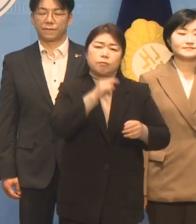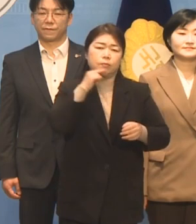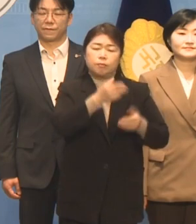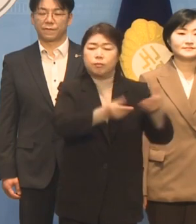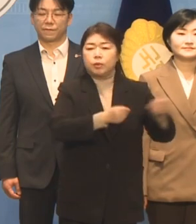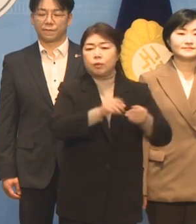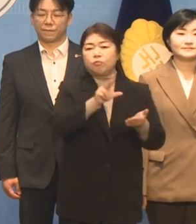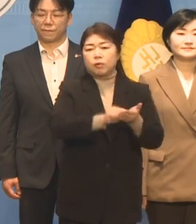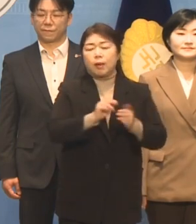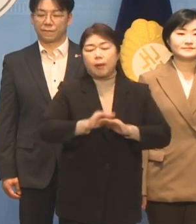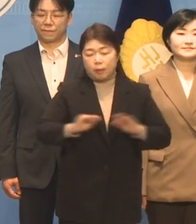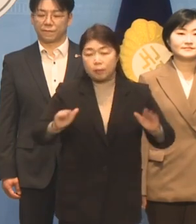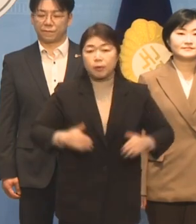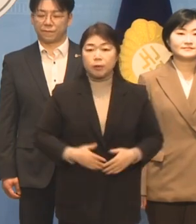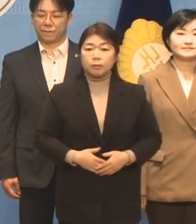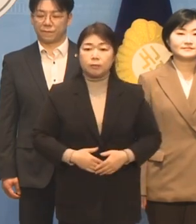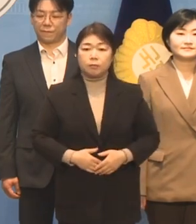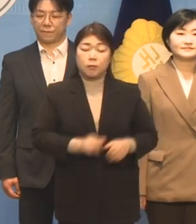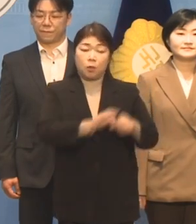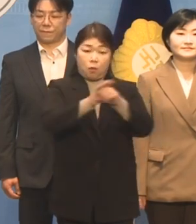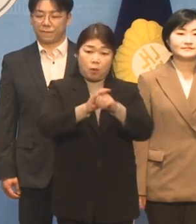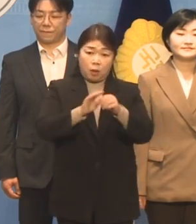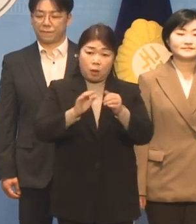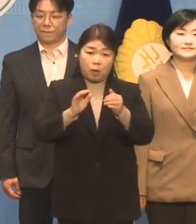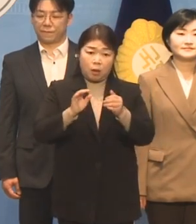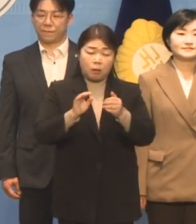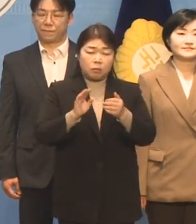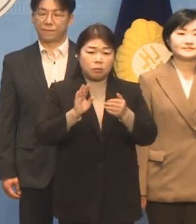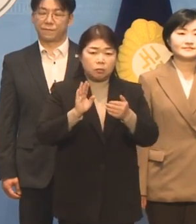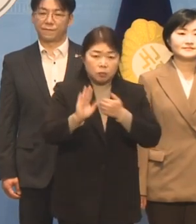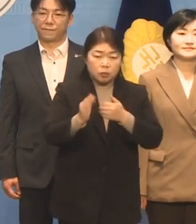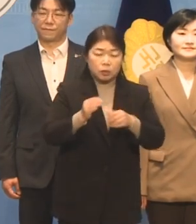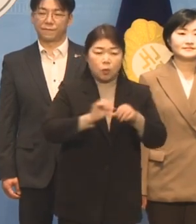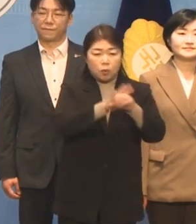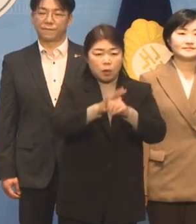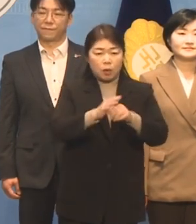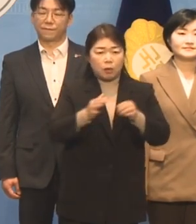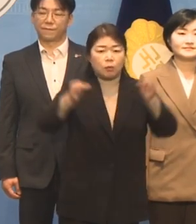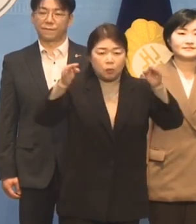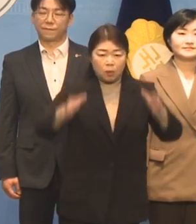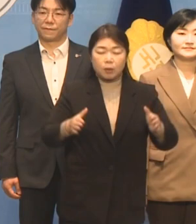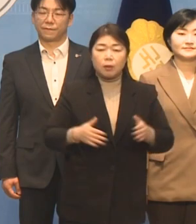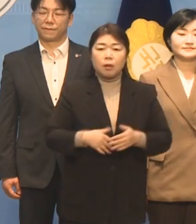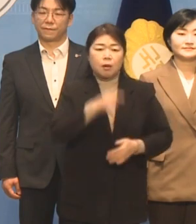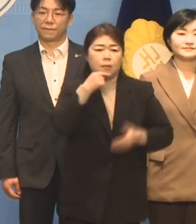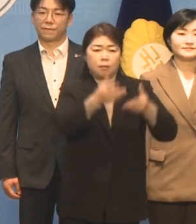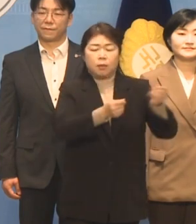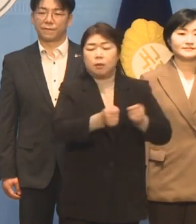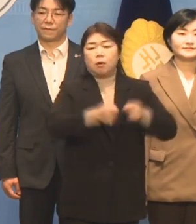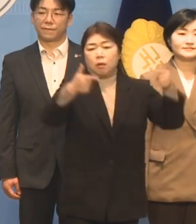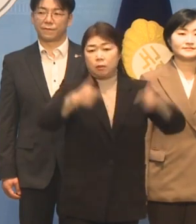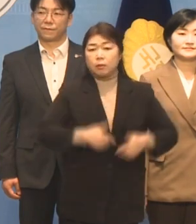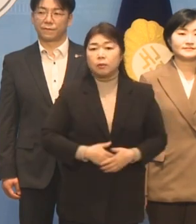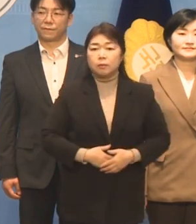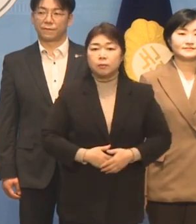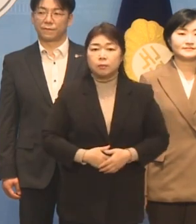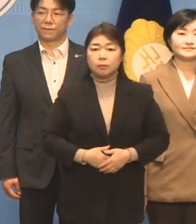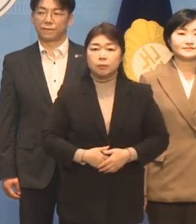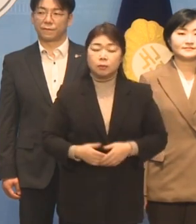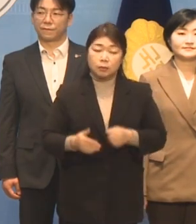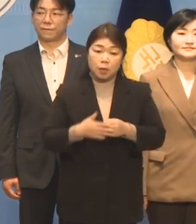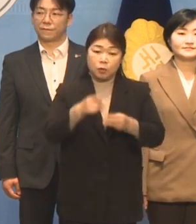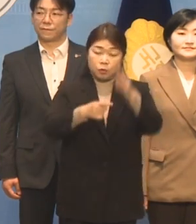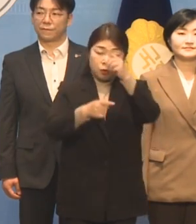코로나19를 거치면서 소상공인 부채가 시한폭탄만큼 위험해졌습니다. 윤석열 정부는 새